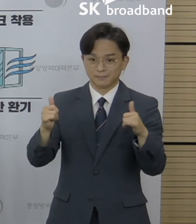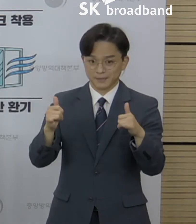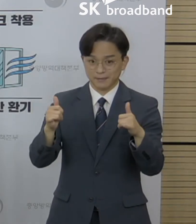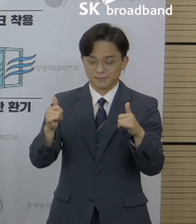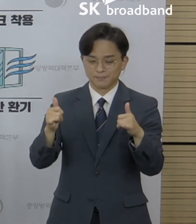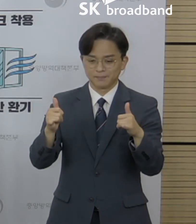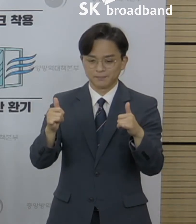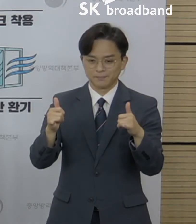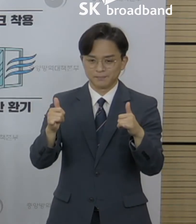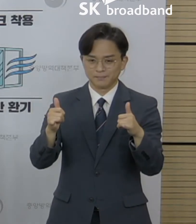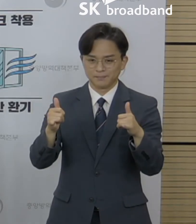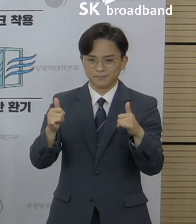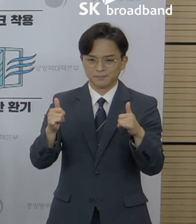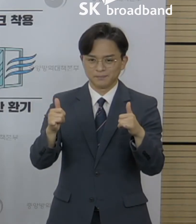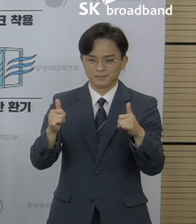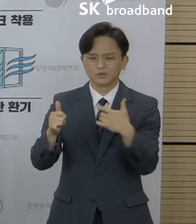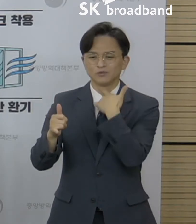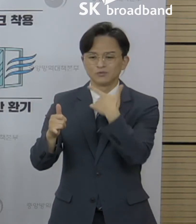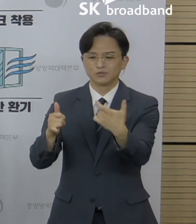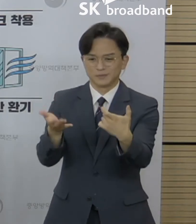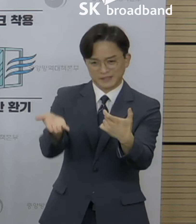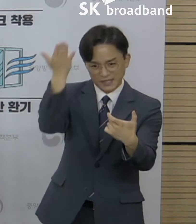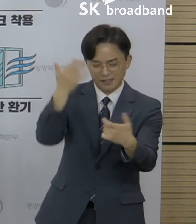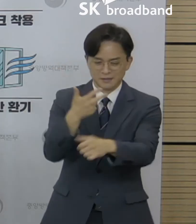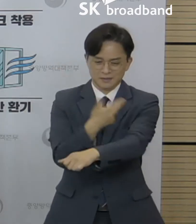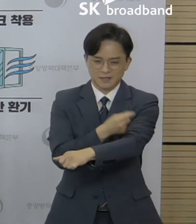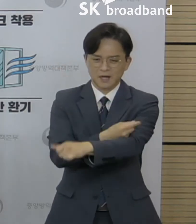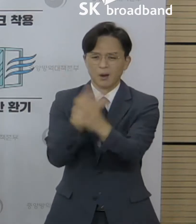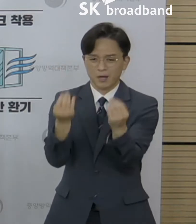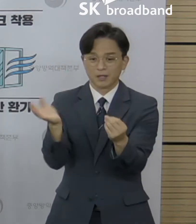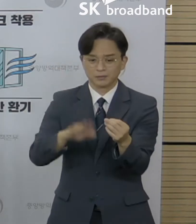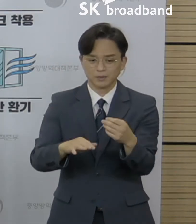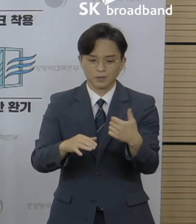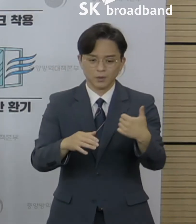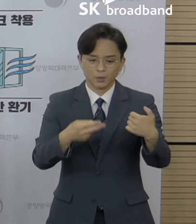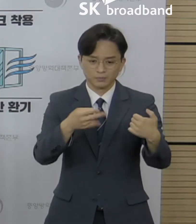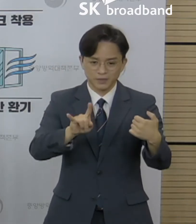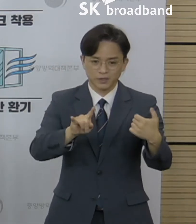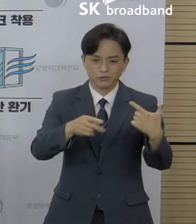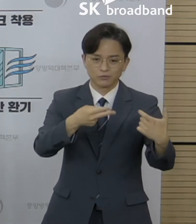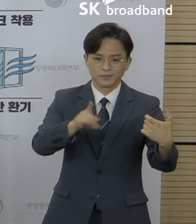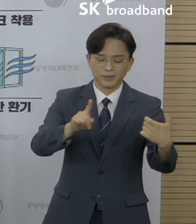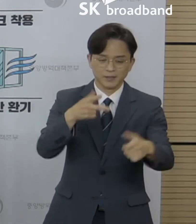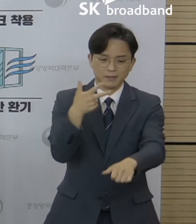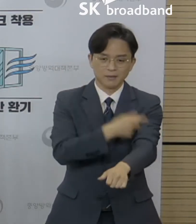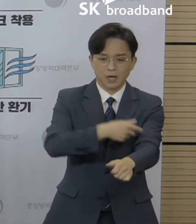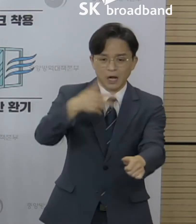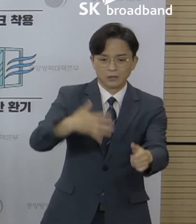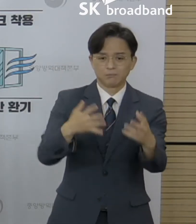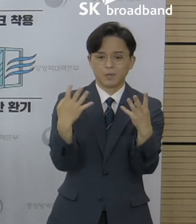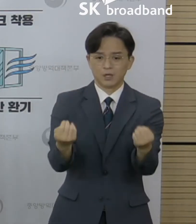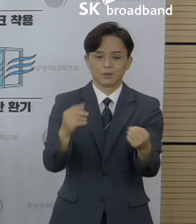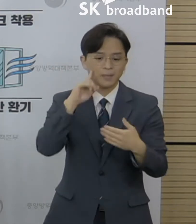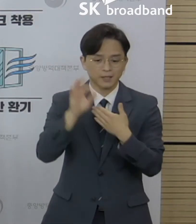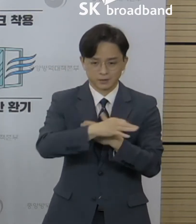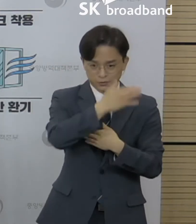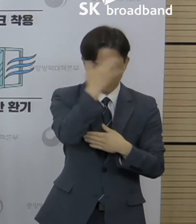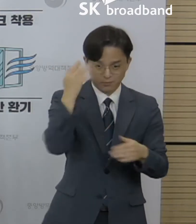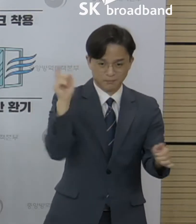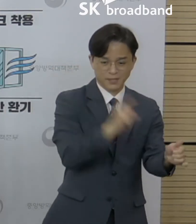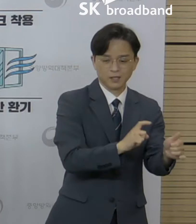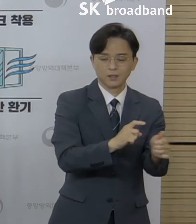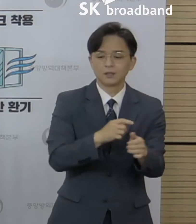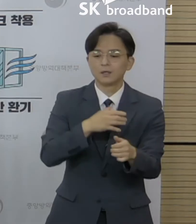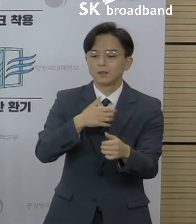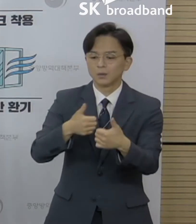까딱하면 코로나19 바이러스가 그들 취약계층으로 흘러들어가서 다시금 위중증 사망자도 증가시킬 수 있기